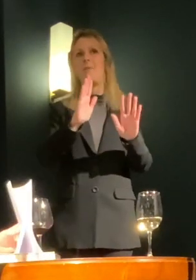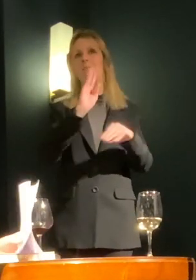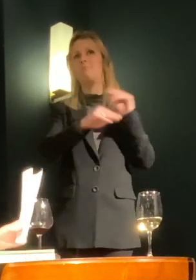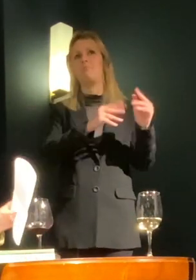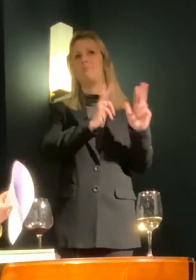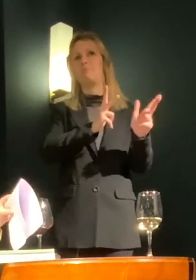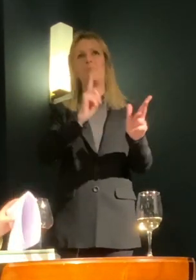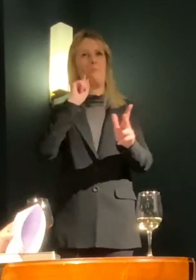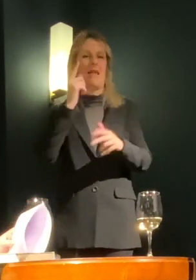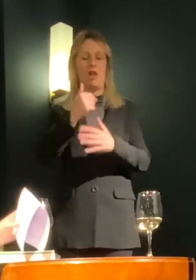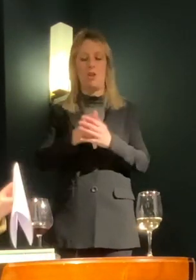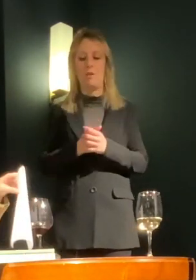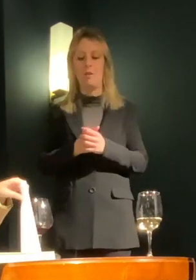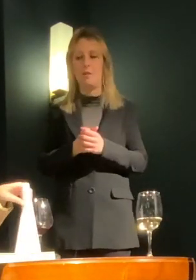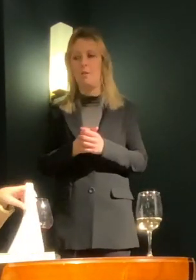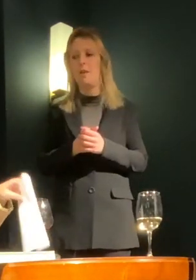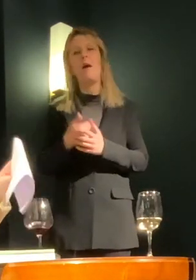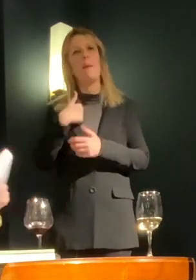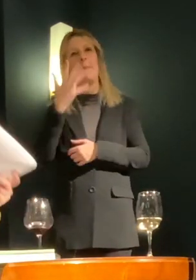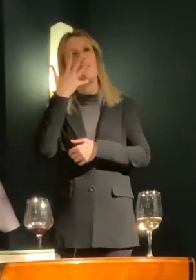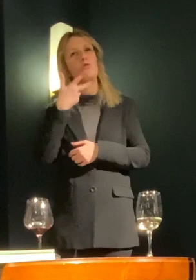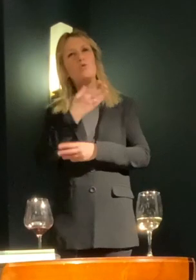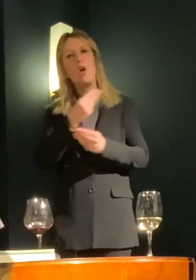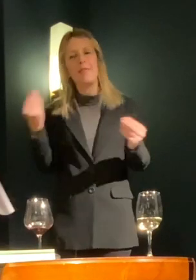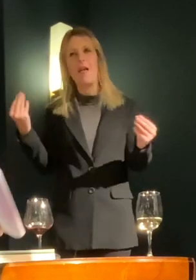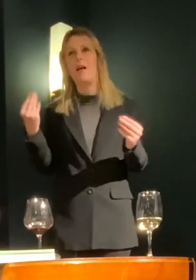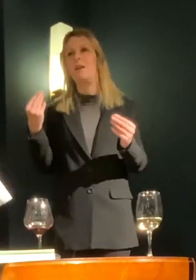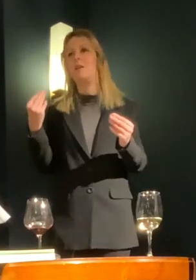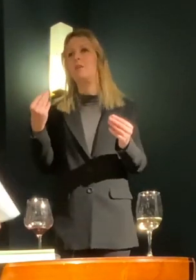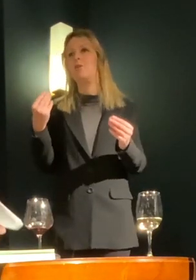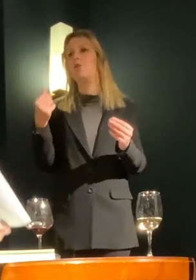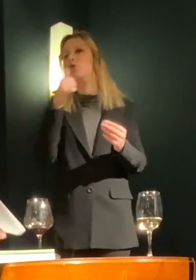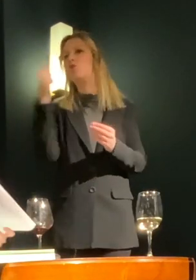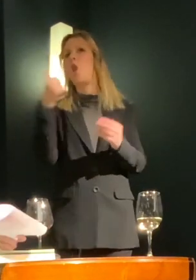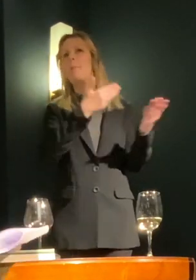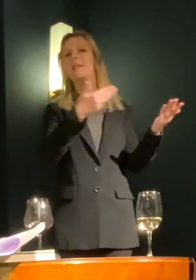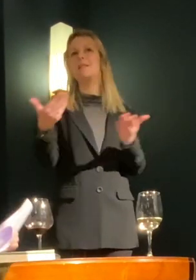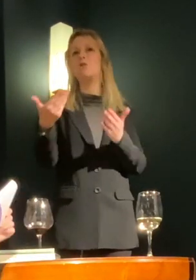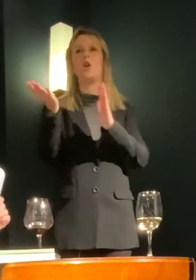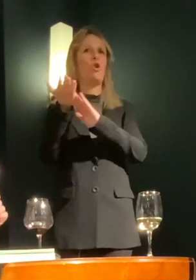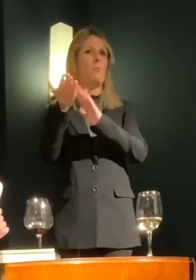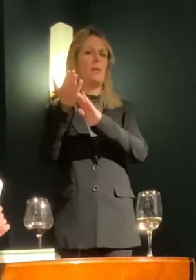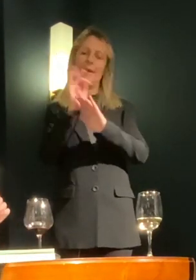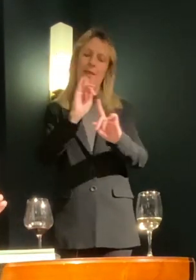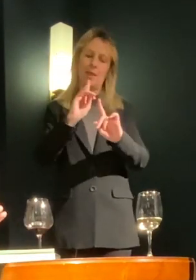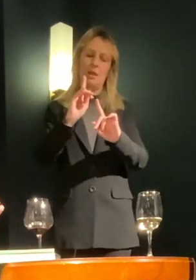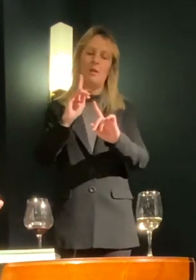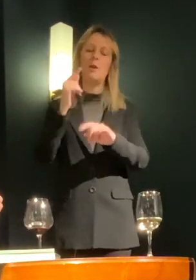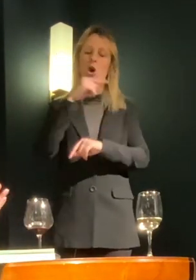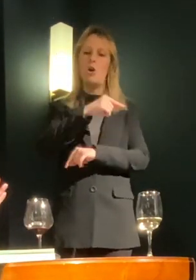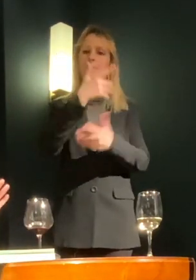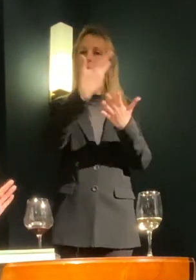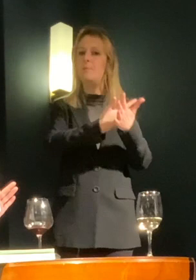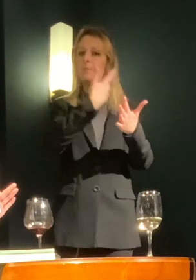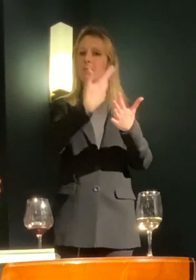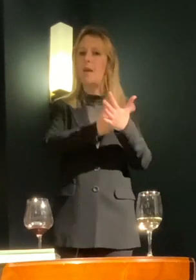Sai cos'altro mi è piaciuto tanto della scrittura? Non vuole essere una presentazione fatta solo di complimenti, però... Io, mentre tu raccontavi